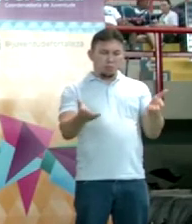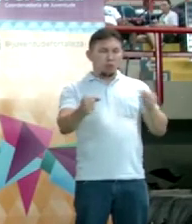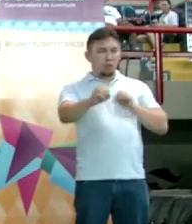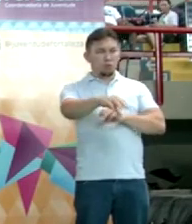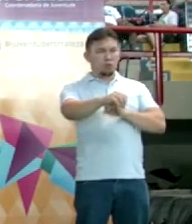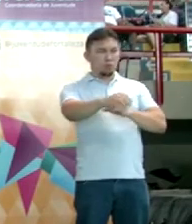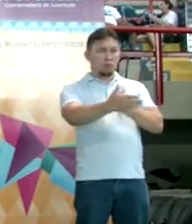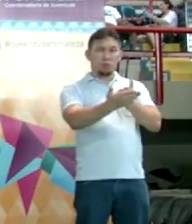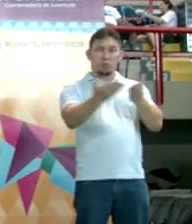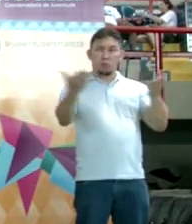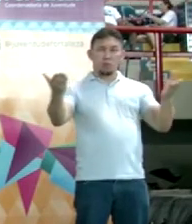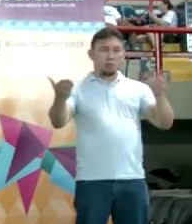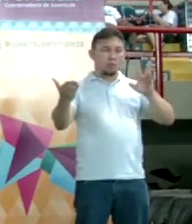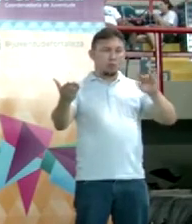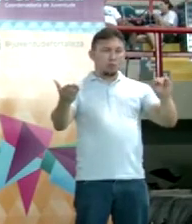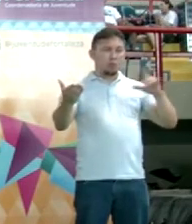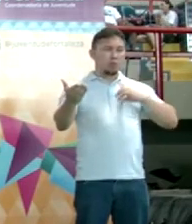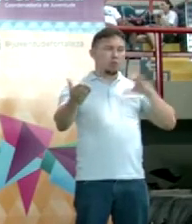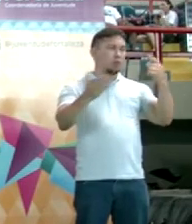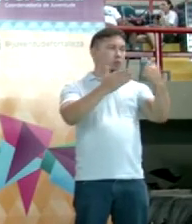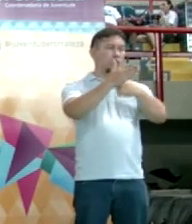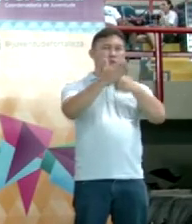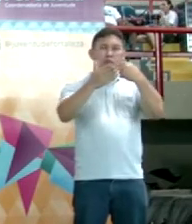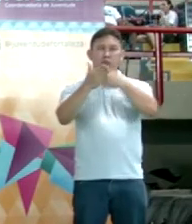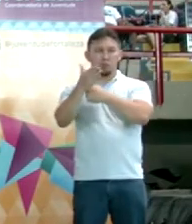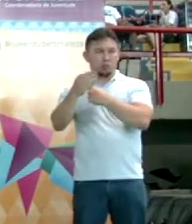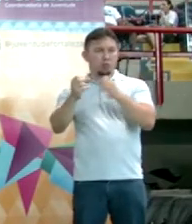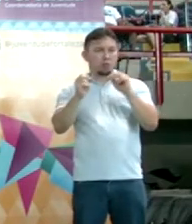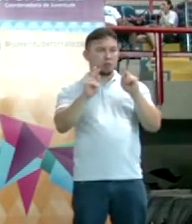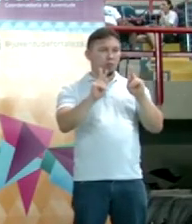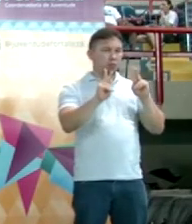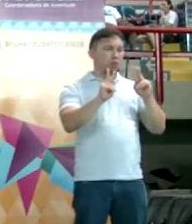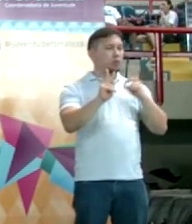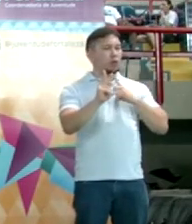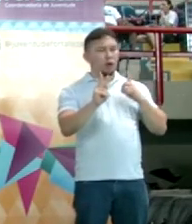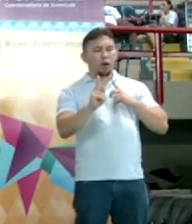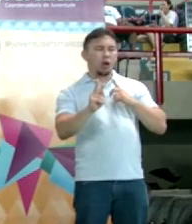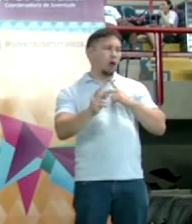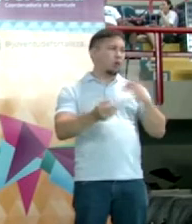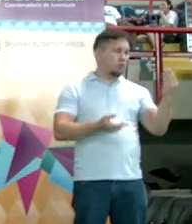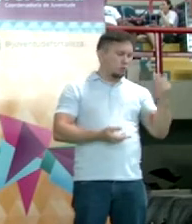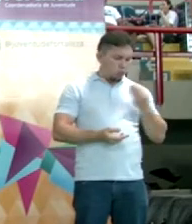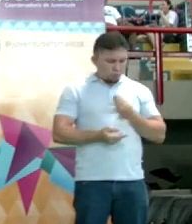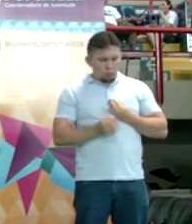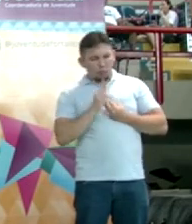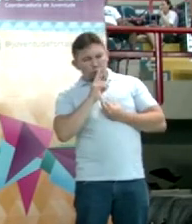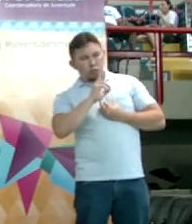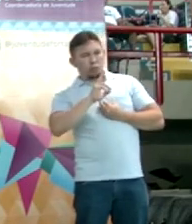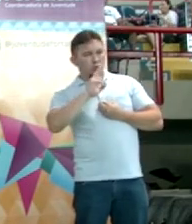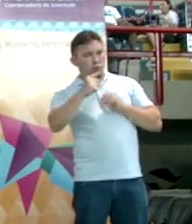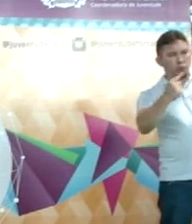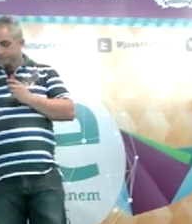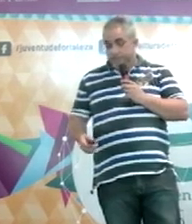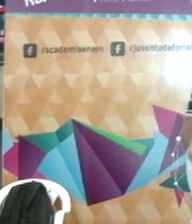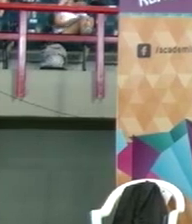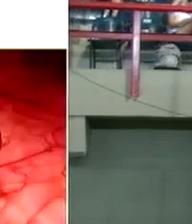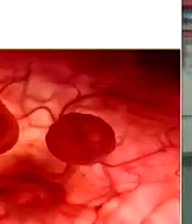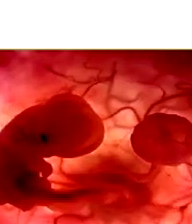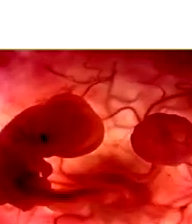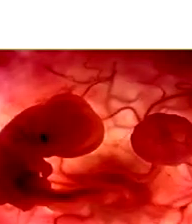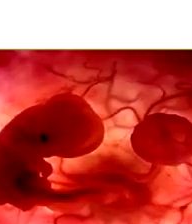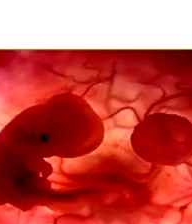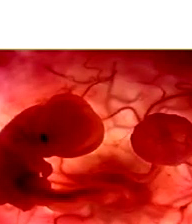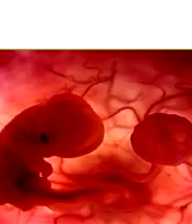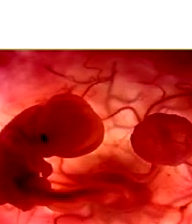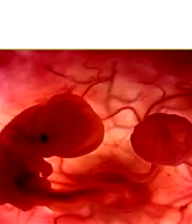aula, vocês vão trazendo as perguntas, tá? Que sempre que for possível vai estar respondendo aqui com esse bate-papo.